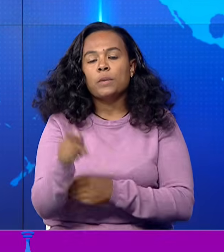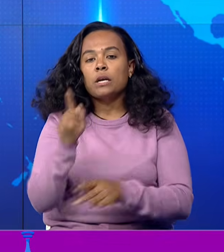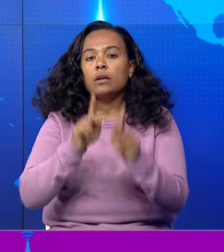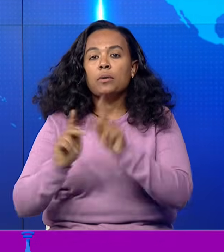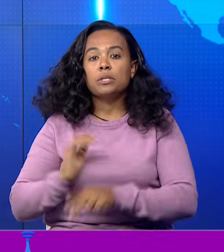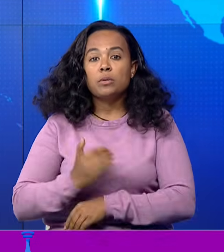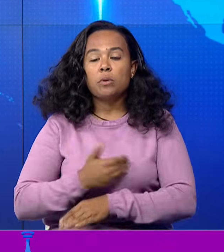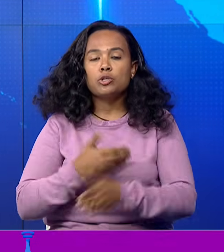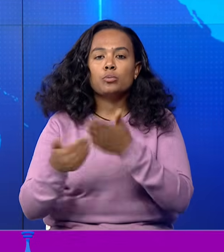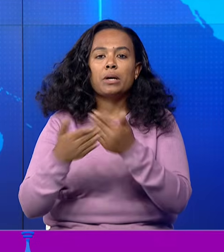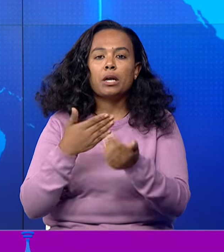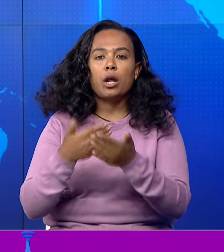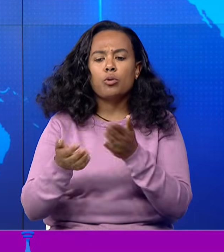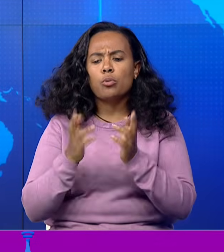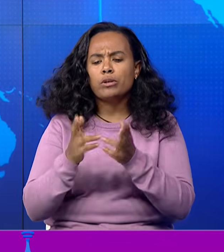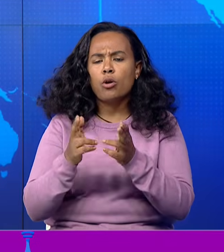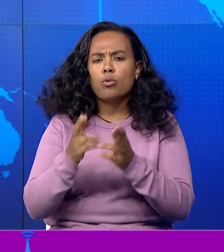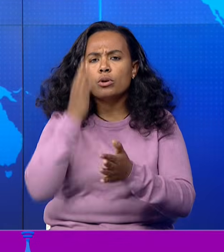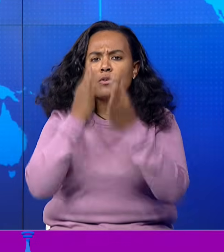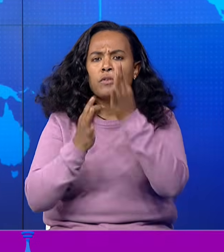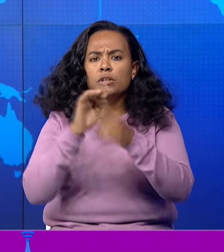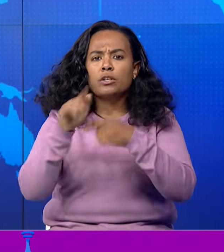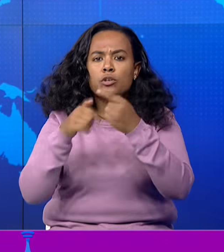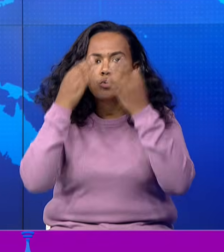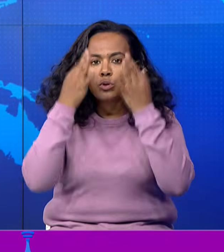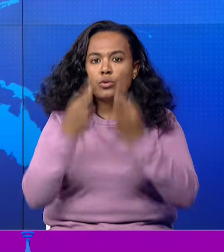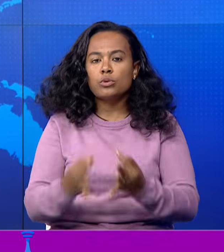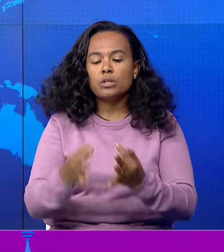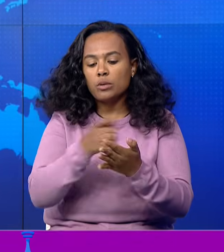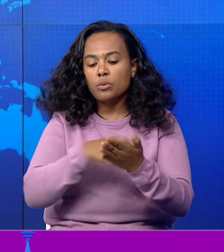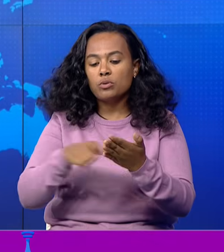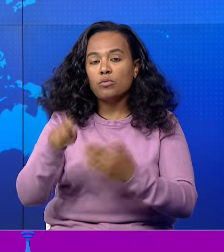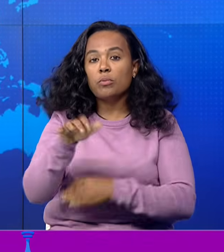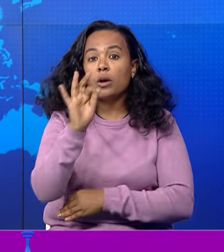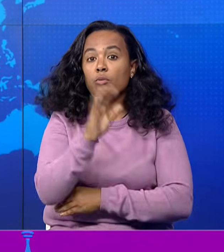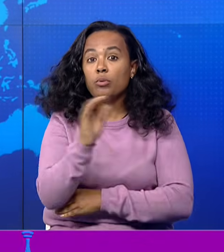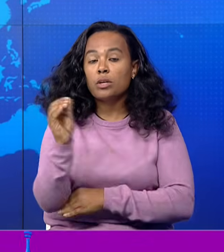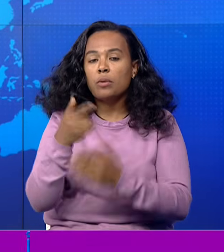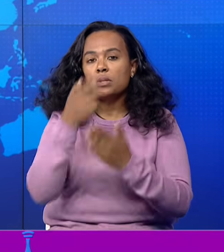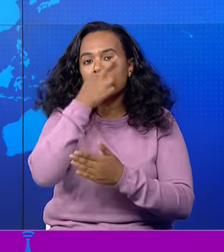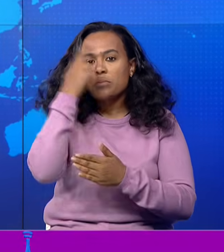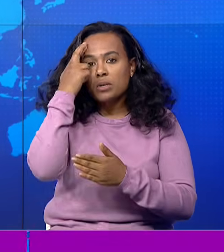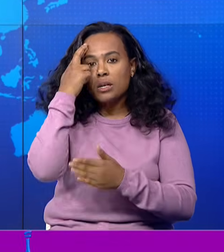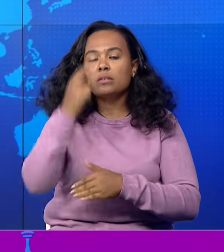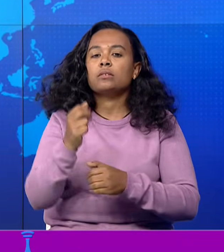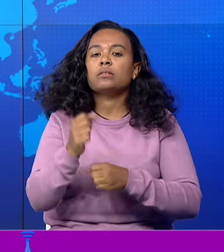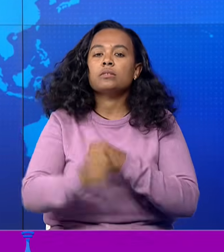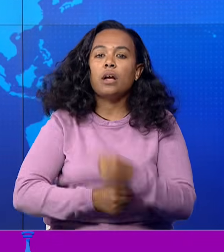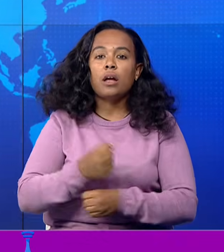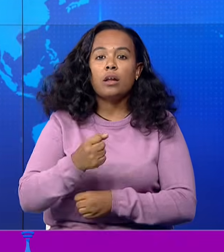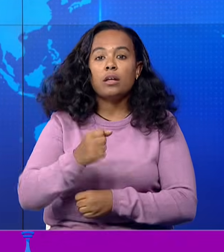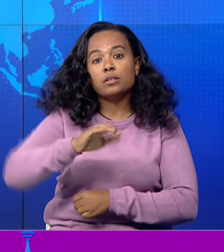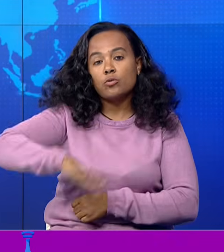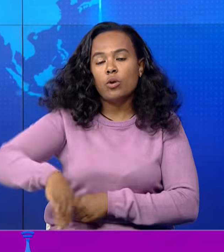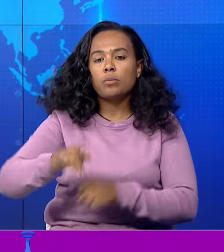ለህብረተሰባችን በቀላሉ ወዲያውኑ የፍርድ ሂደቱ እንደተወሰነ በጽሁፍ የሚያገኙበትና በዚህ ምክንያት እንግልትን አስቀርቷል። በተለይ